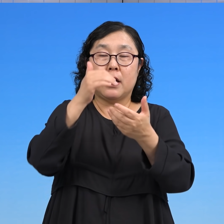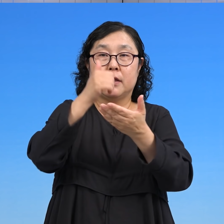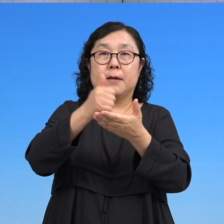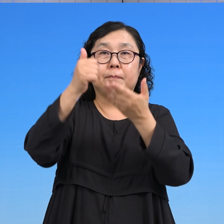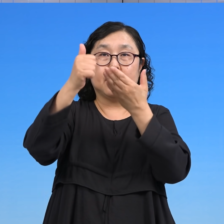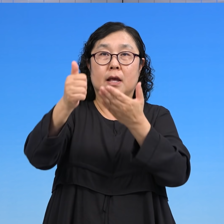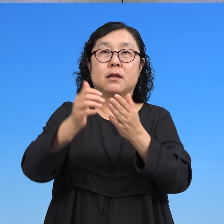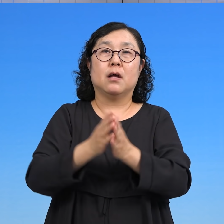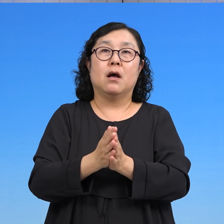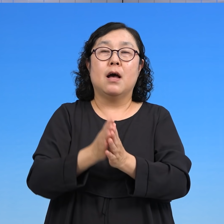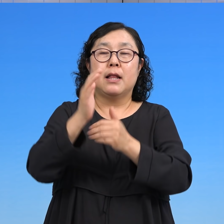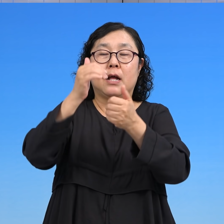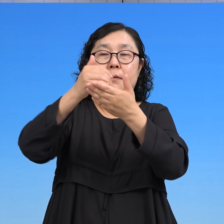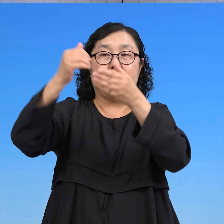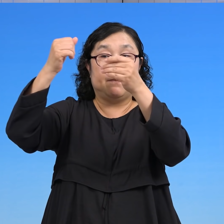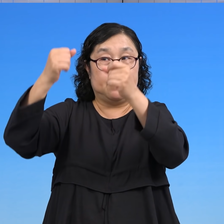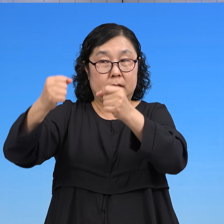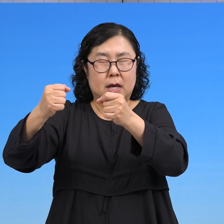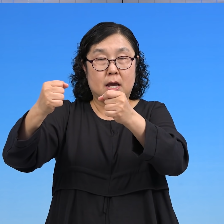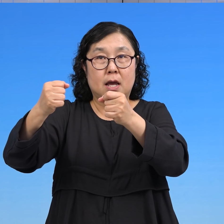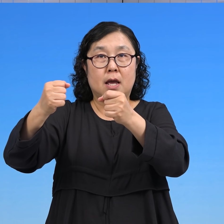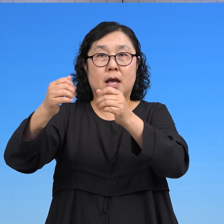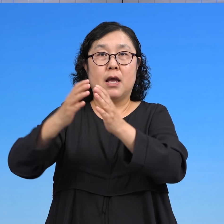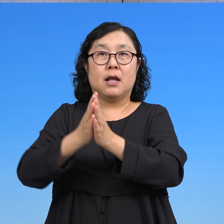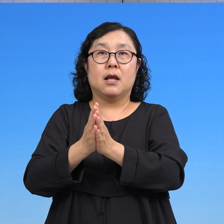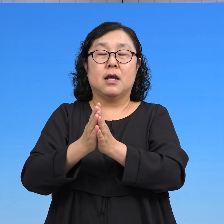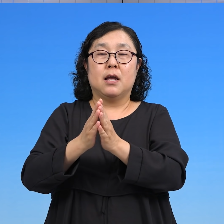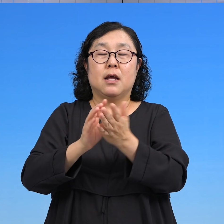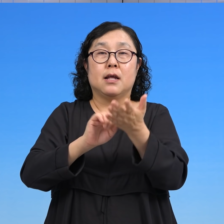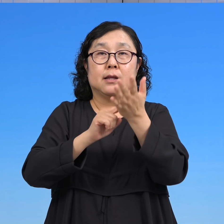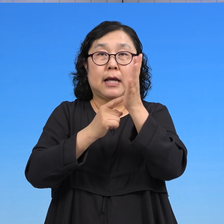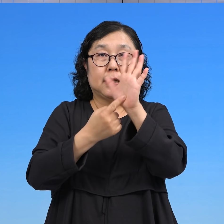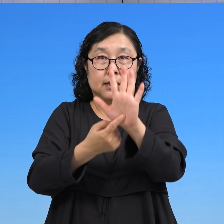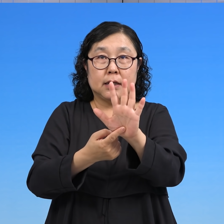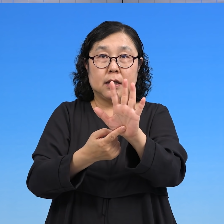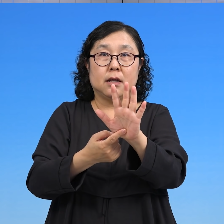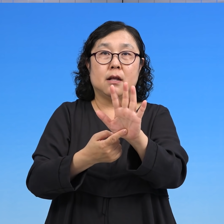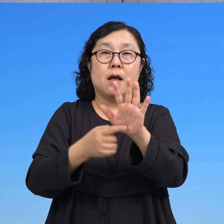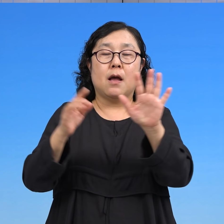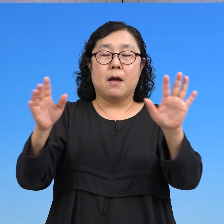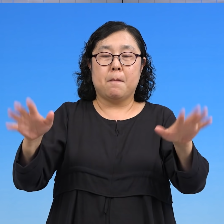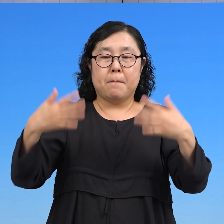그런데 하나님께서는 그 하나님 임재, 하나님 현현의 상징인